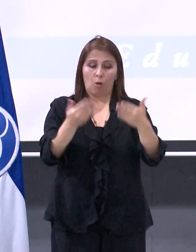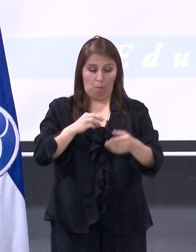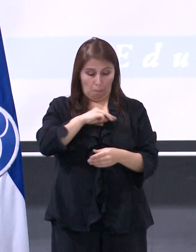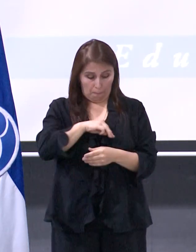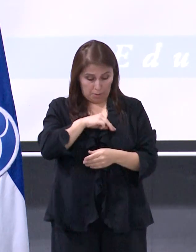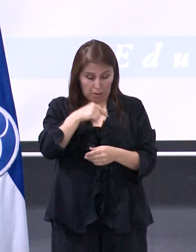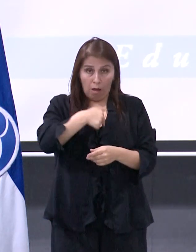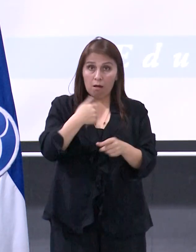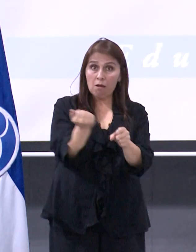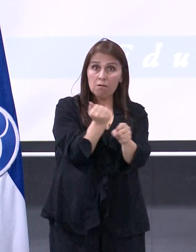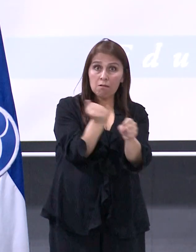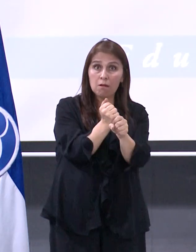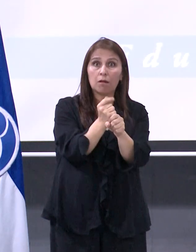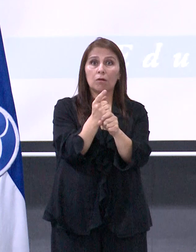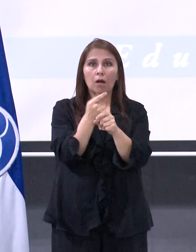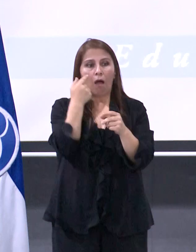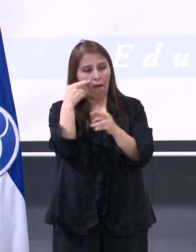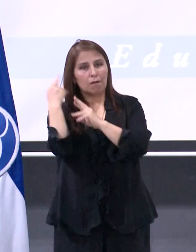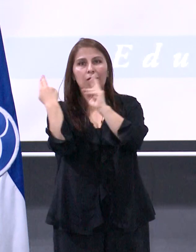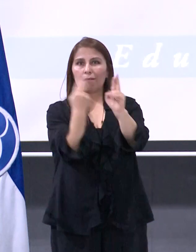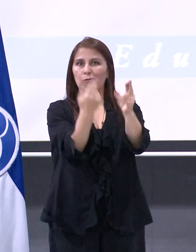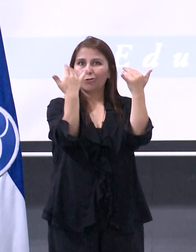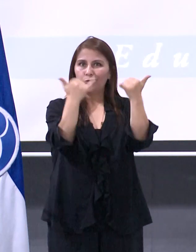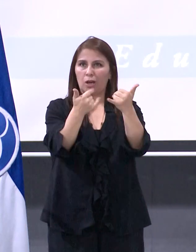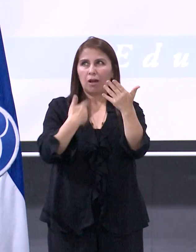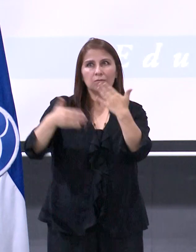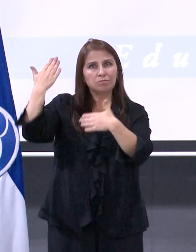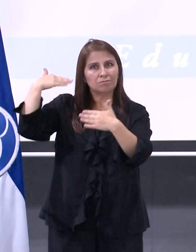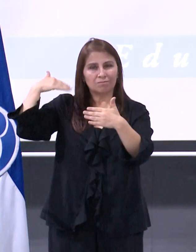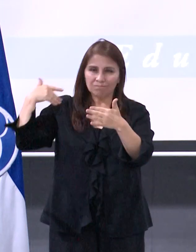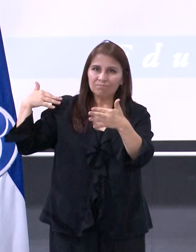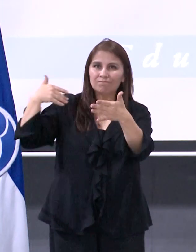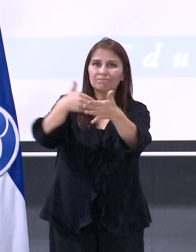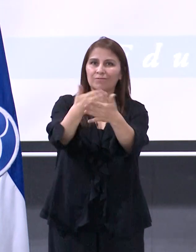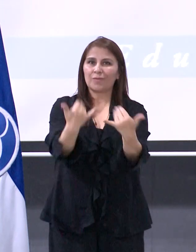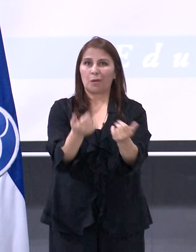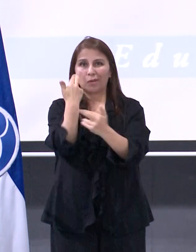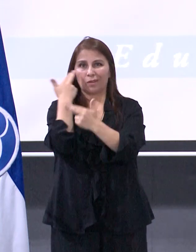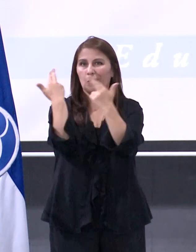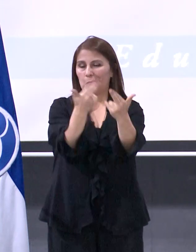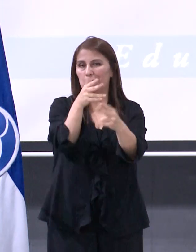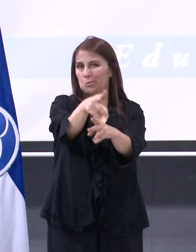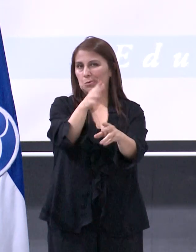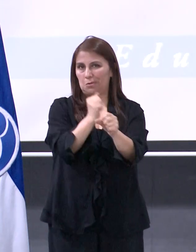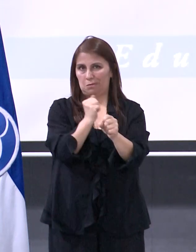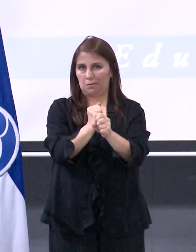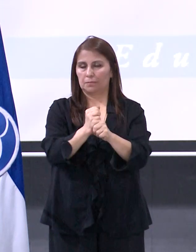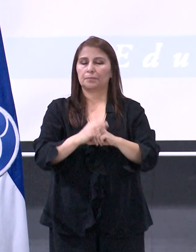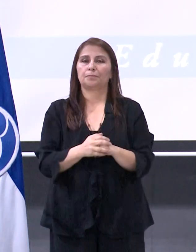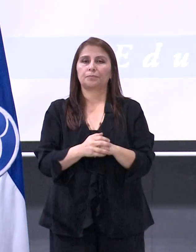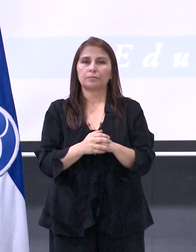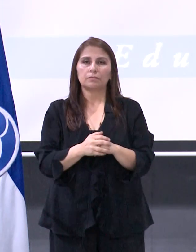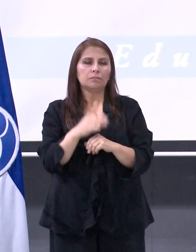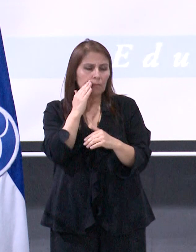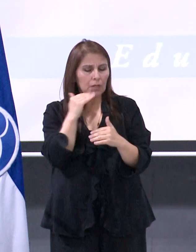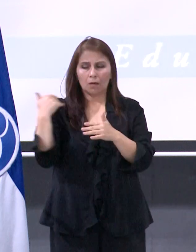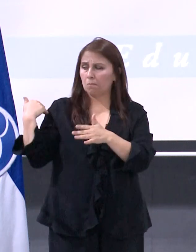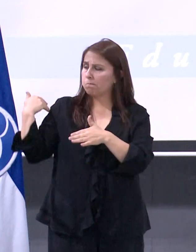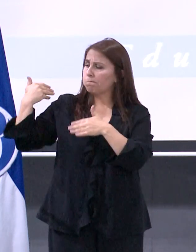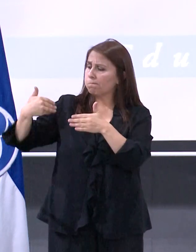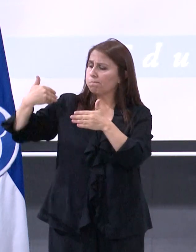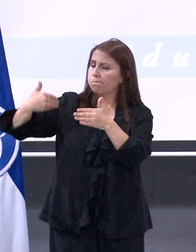fue reconocido en 2010 ya estamos en una ya en la actualidad como toda esta trayectoria